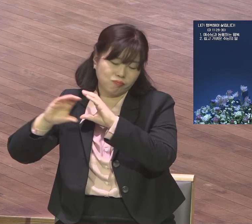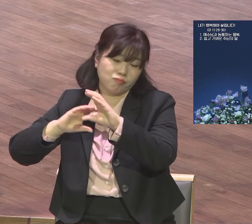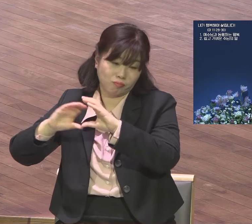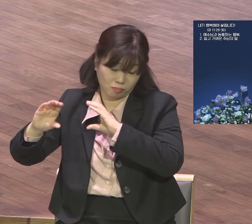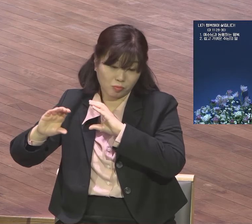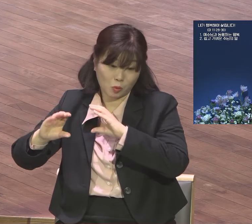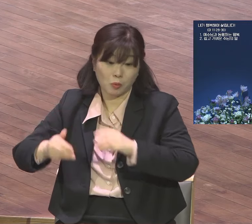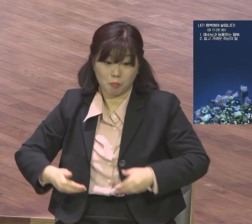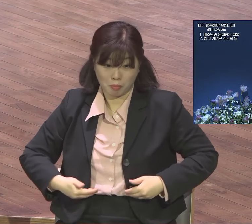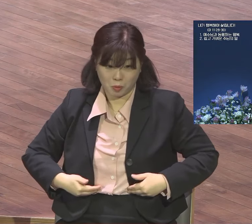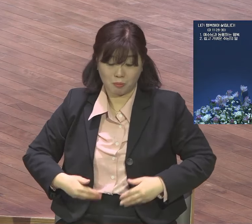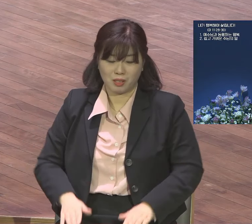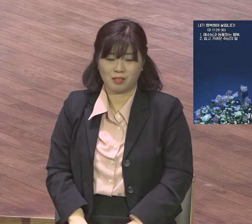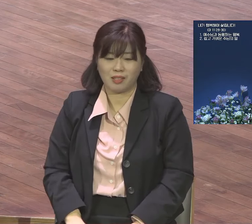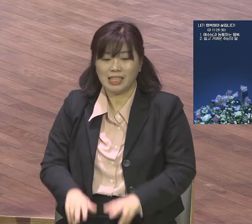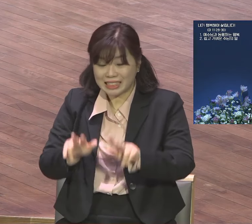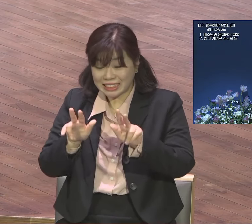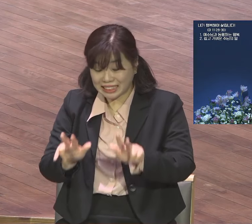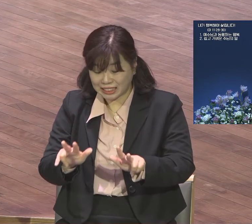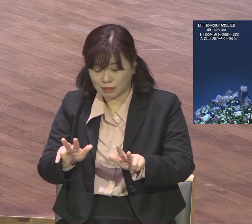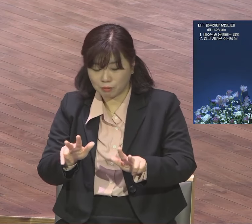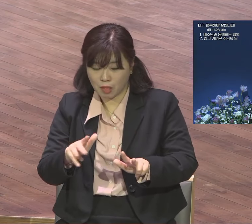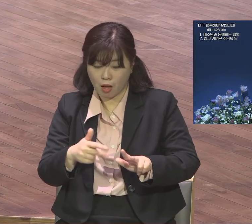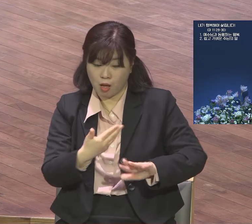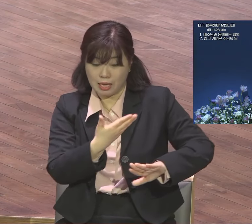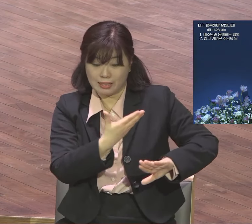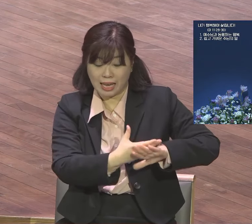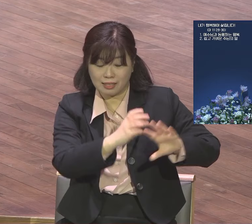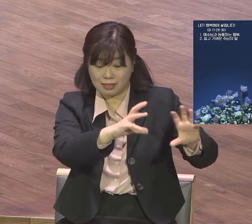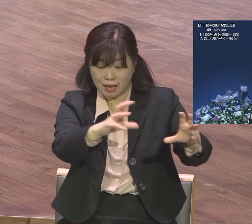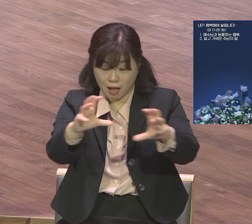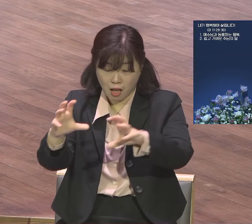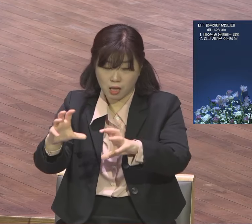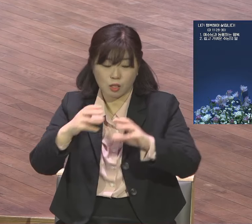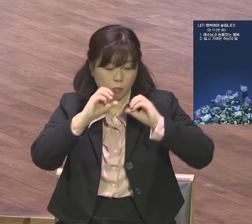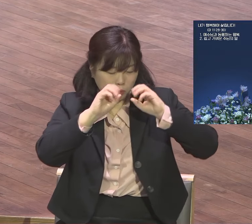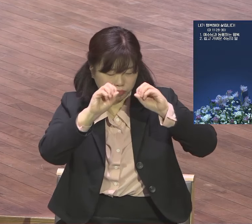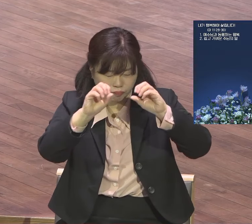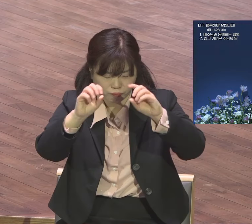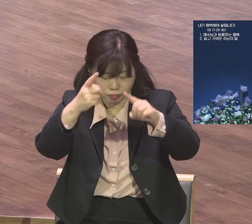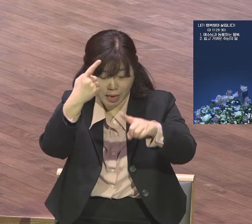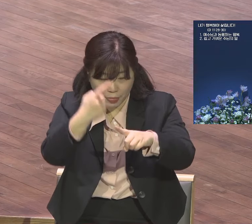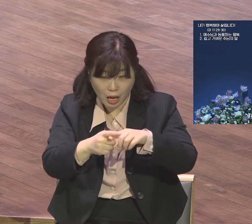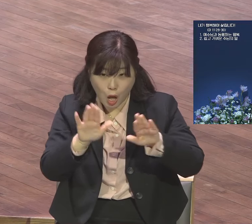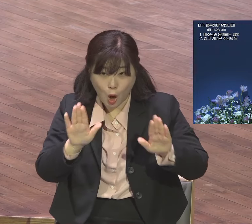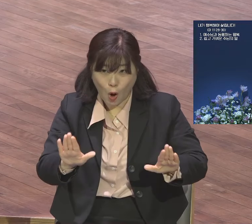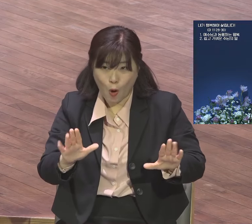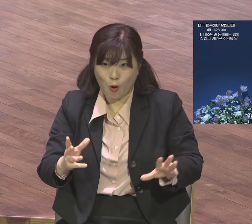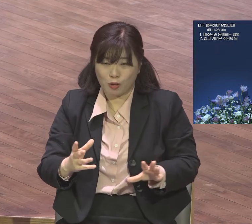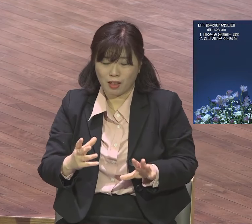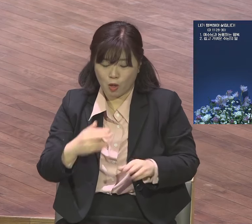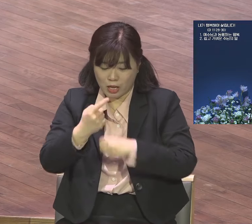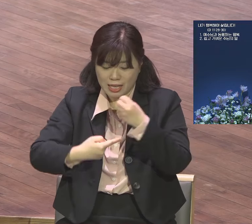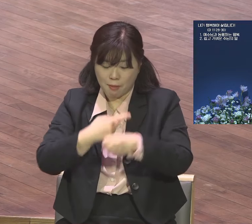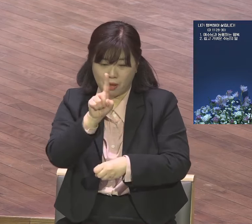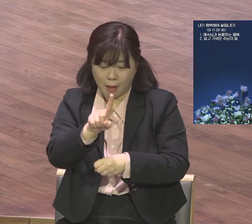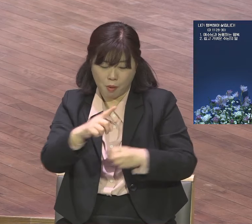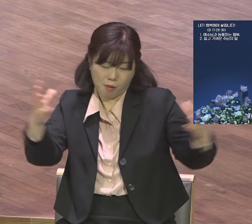전 세계에서 파송 협력하는 선교사님들이 다 들어오십니다. 영적 축제의 현장입니다.